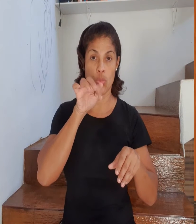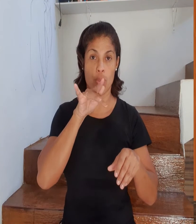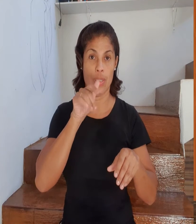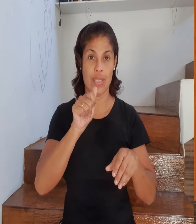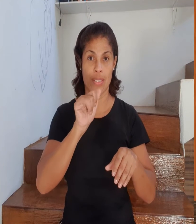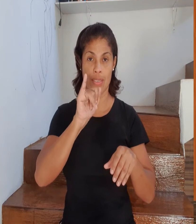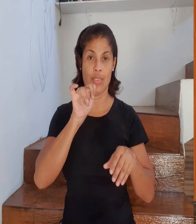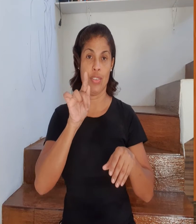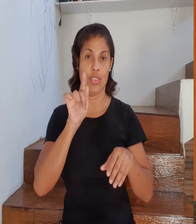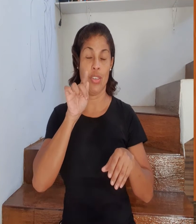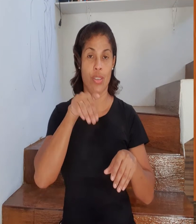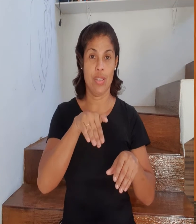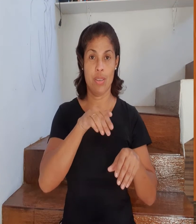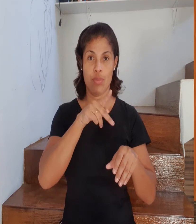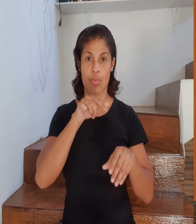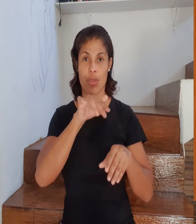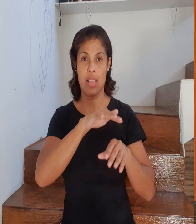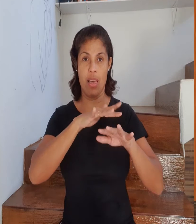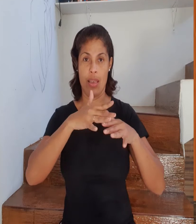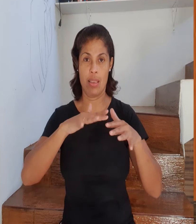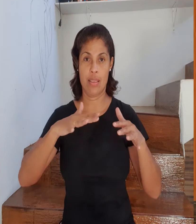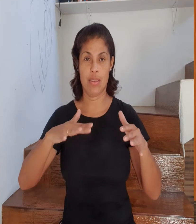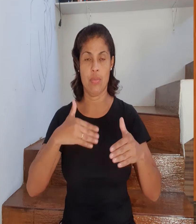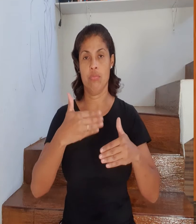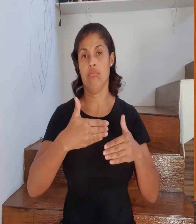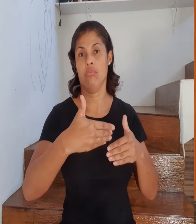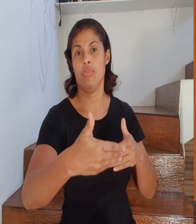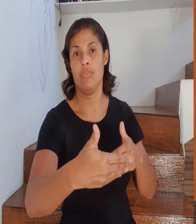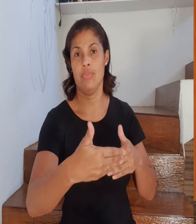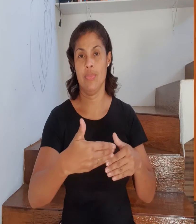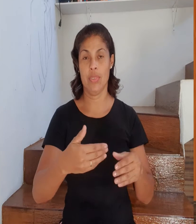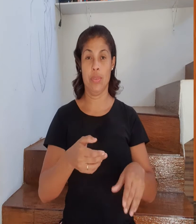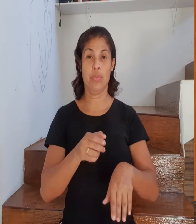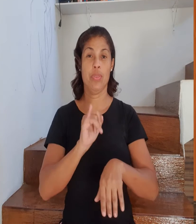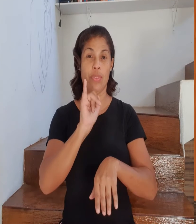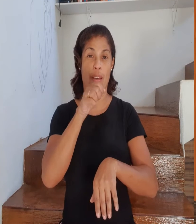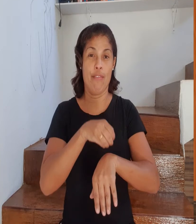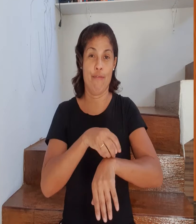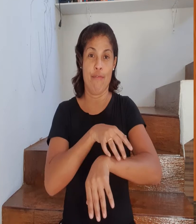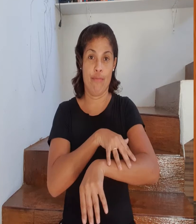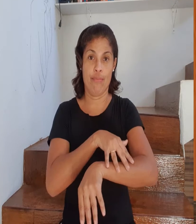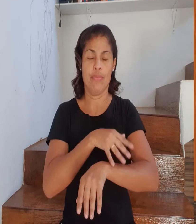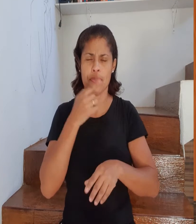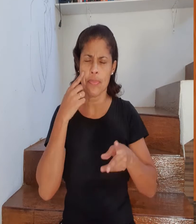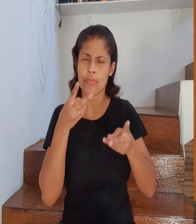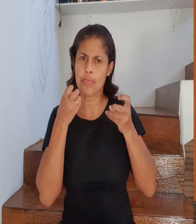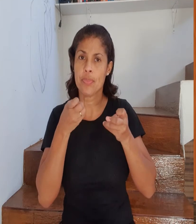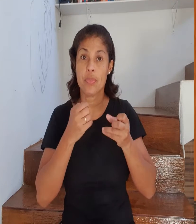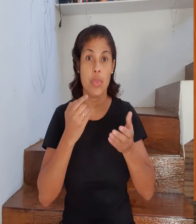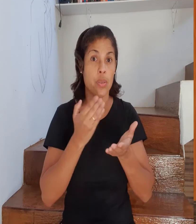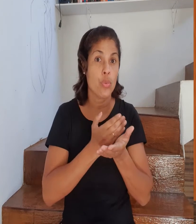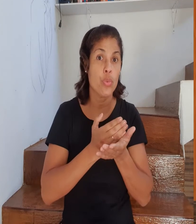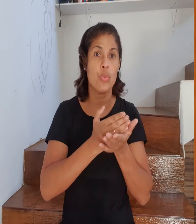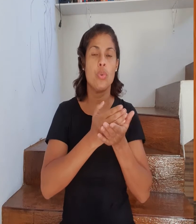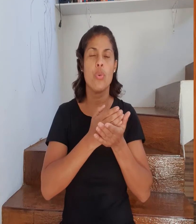imunoglobulinas IgM no plasma do hospedeiro com os dias decorrentes da infecção, vamos observar que, inicialmente,